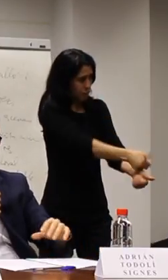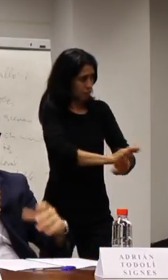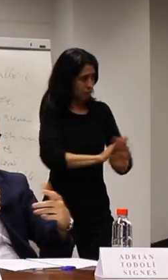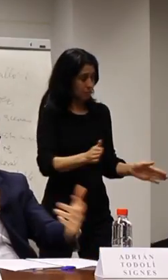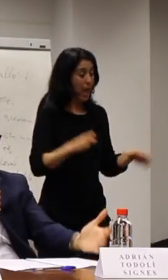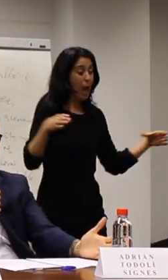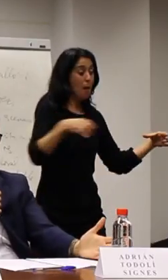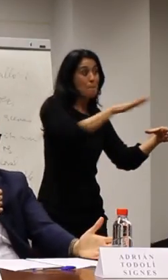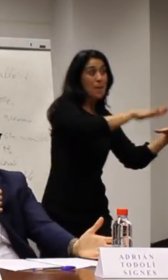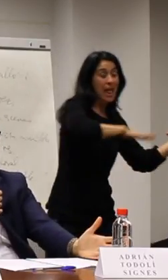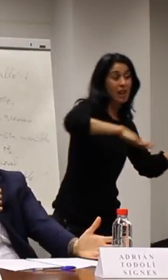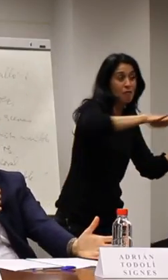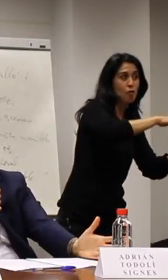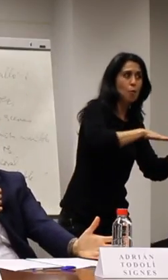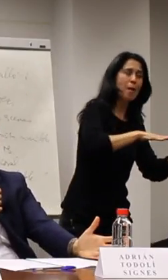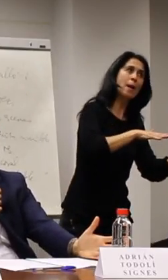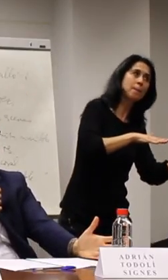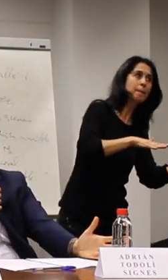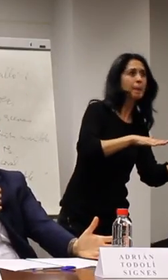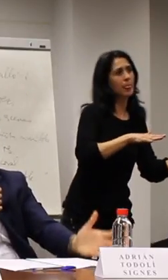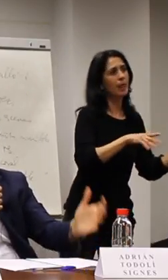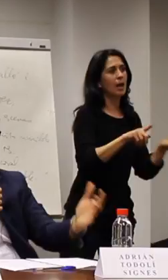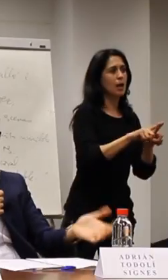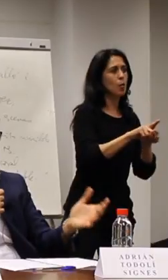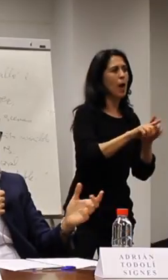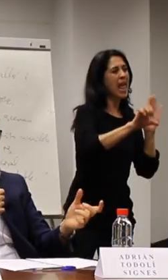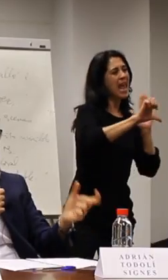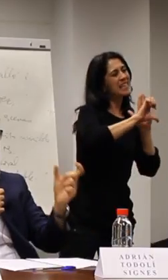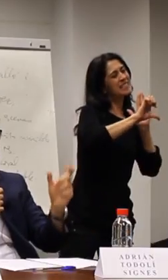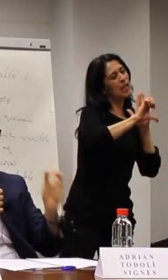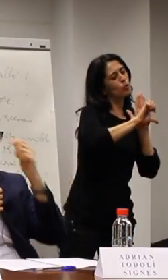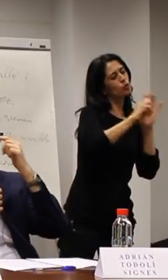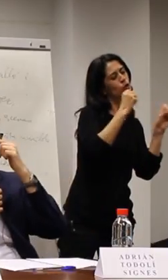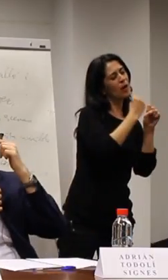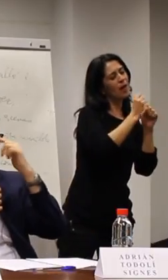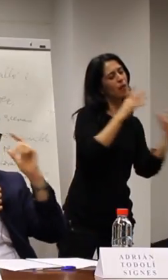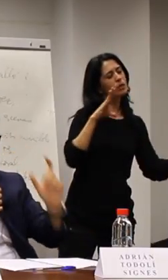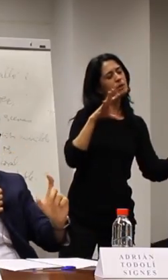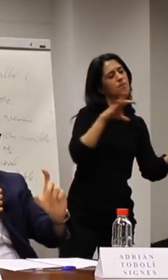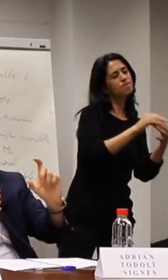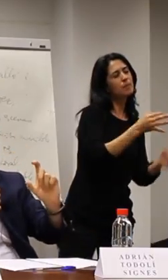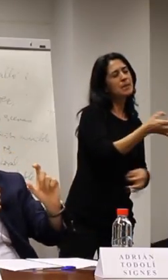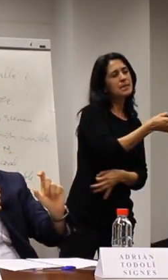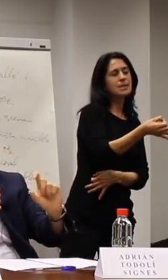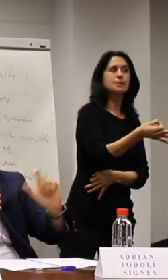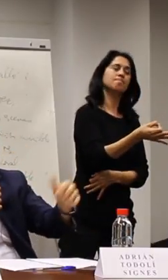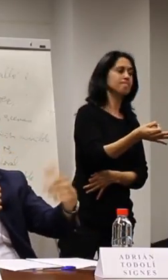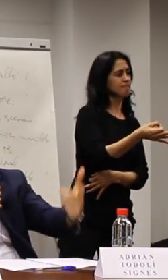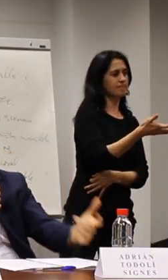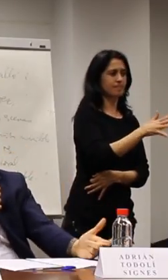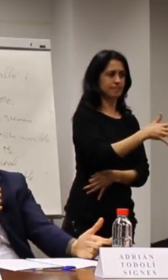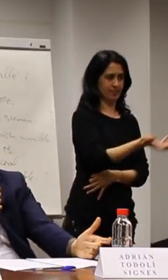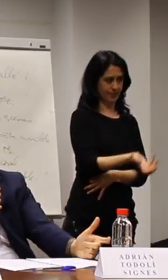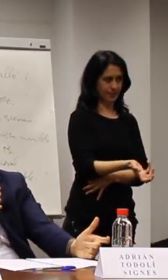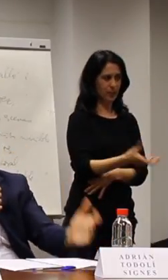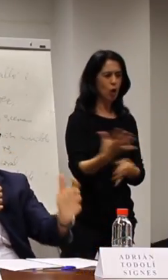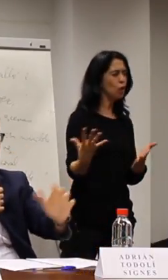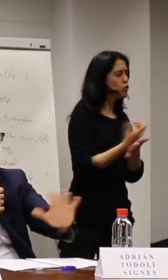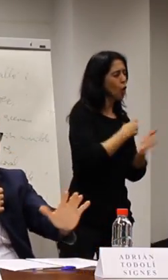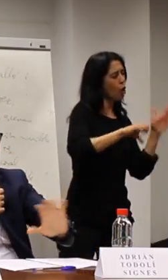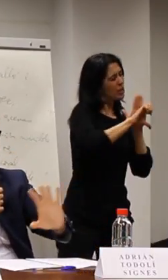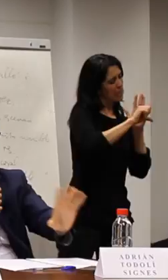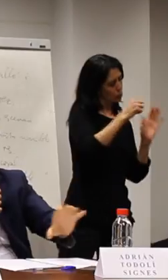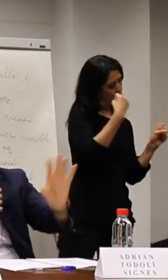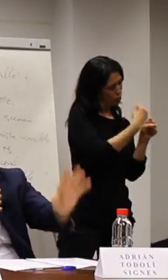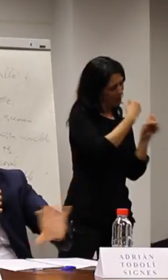funcionan, tienen ciertas especialidades que quizá no tiene sentido que se aplique todo el Estatuto de los Trabajadores, porque